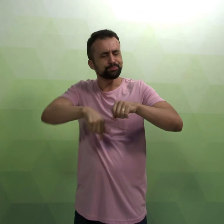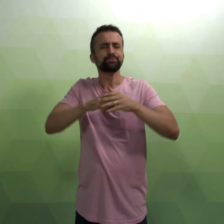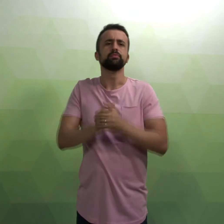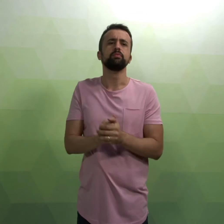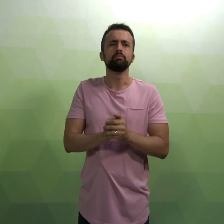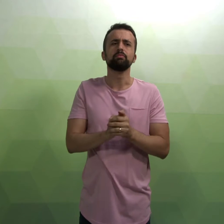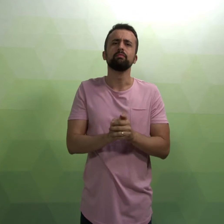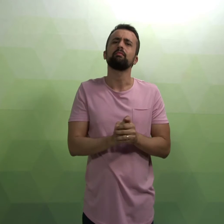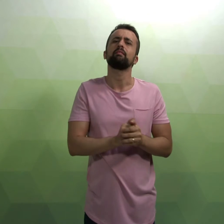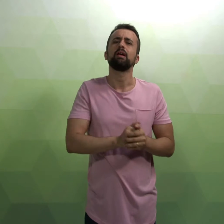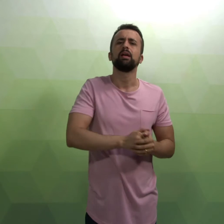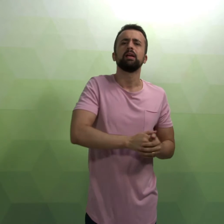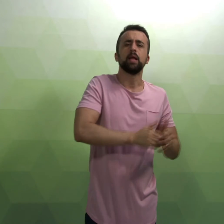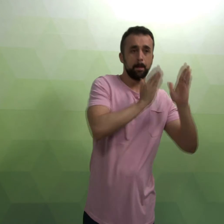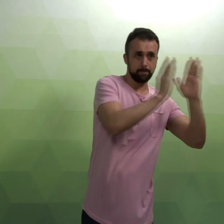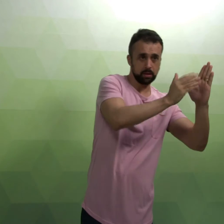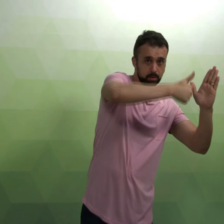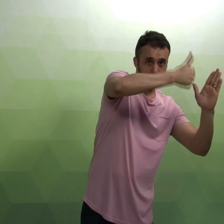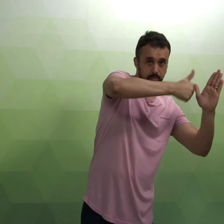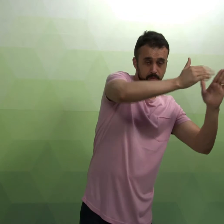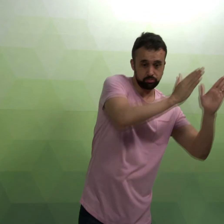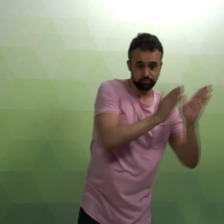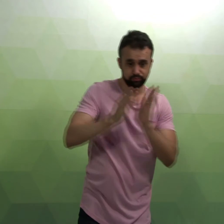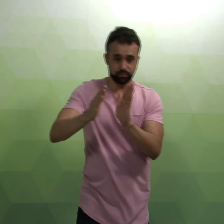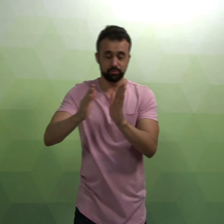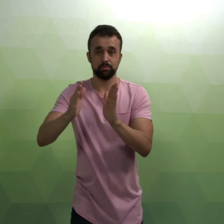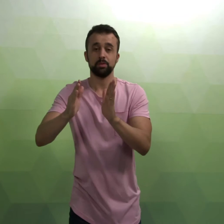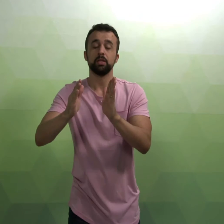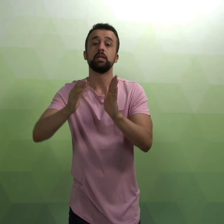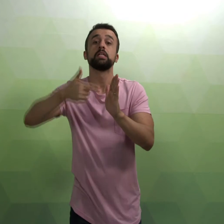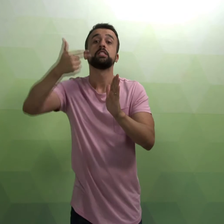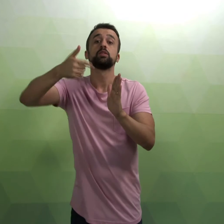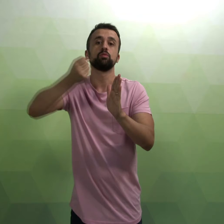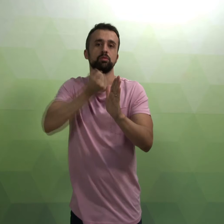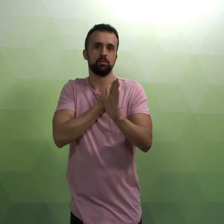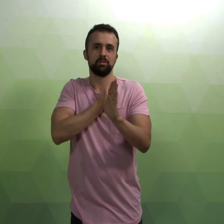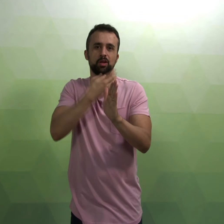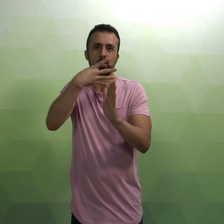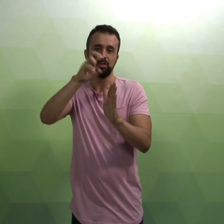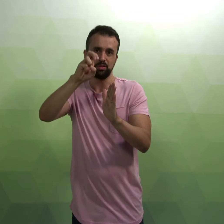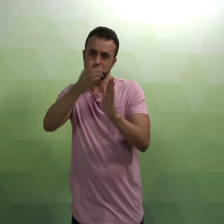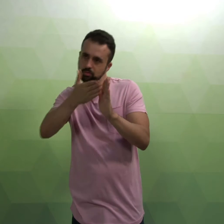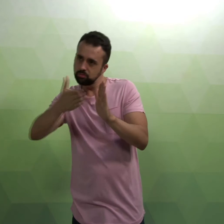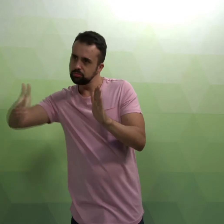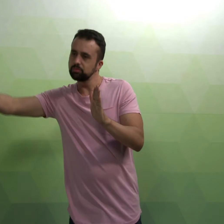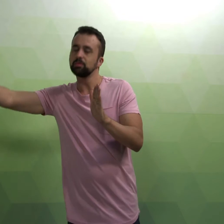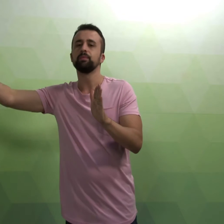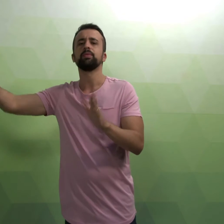No livro adotado nesta disciplina, na segunda parte, da página 45 em diante,